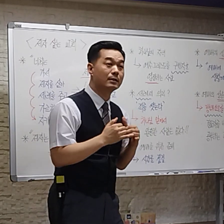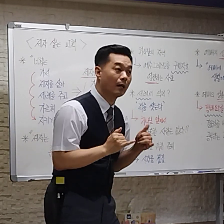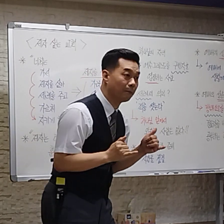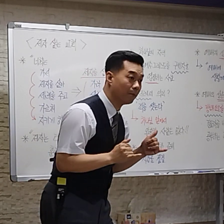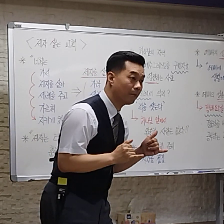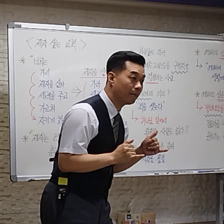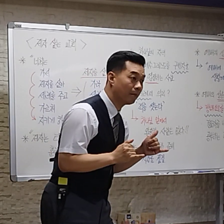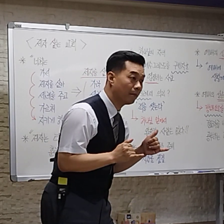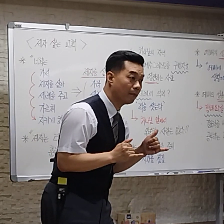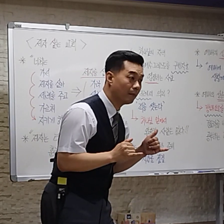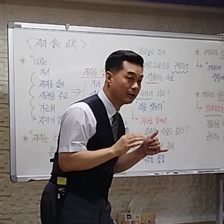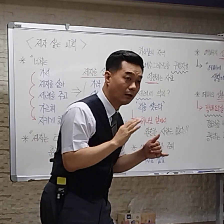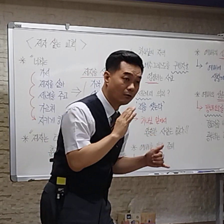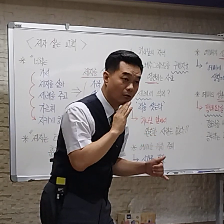사람. 맞아요?